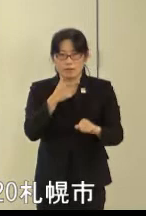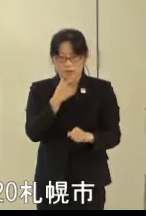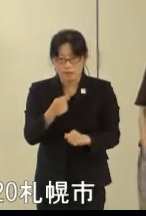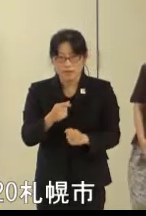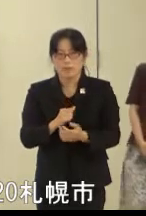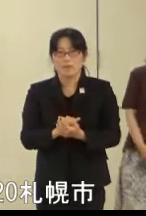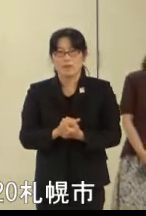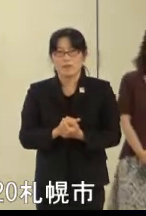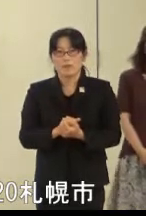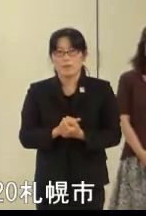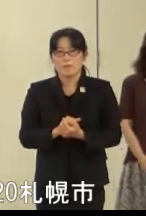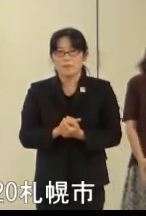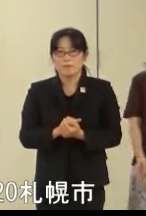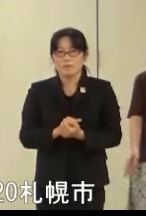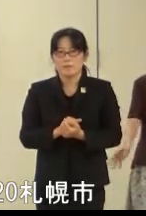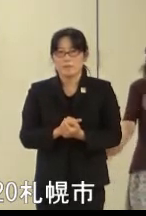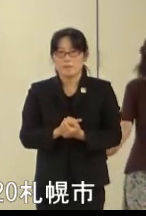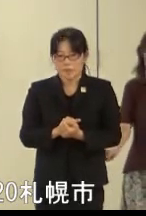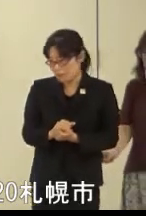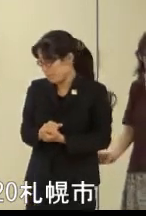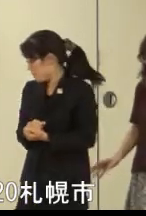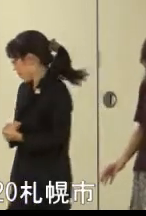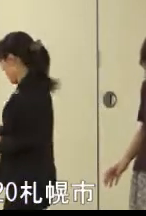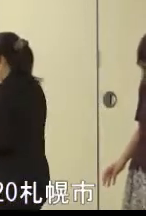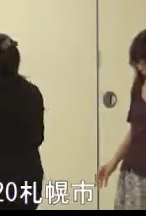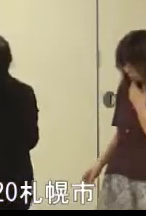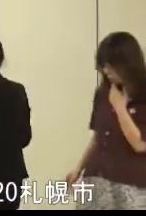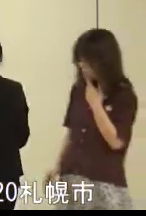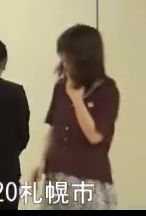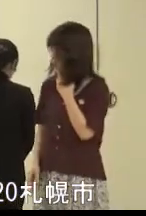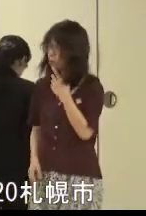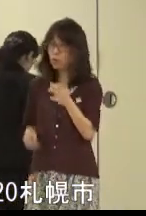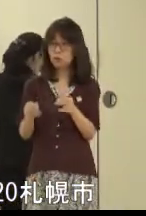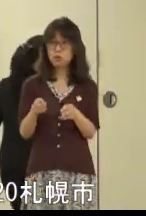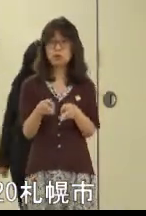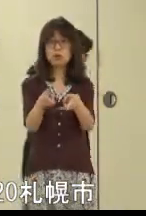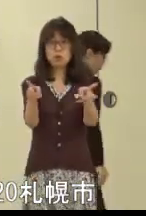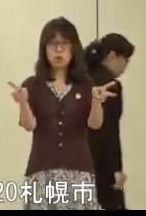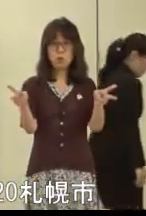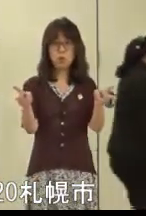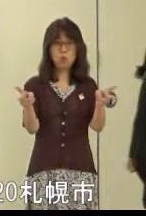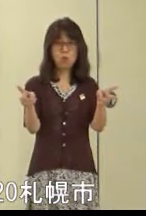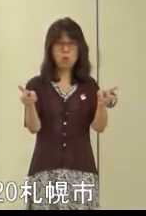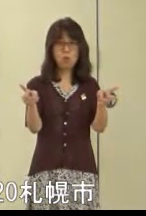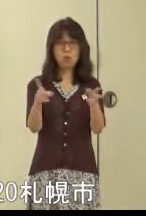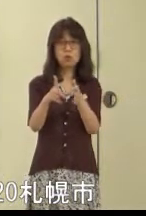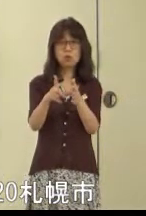ますますメジャーの繁華街であるすすきのが